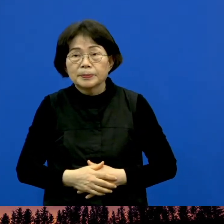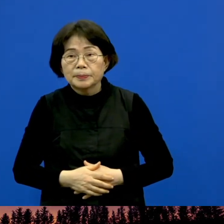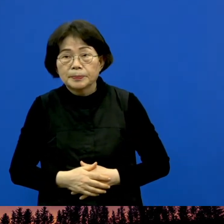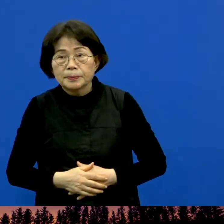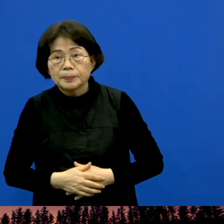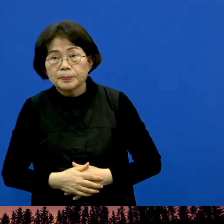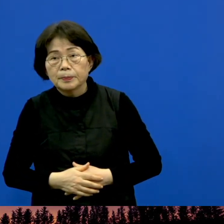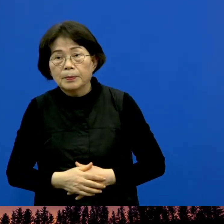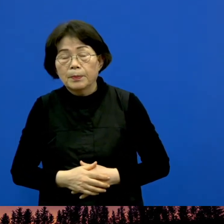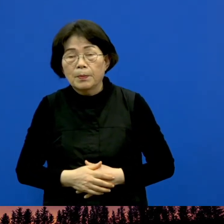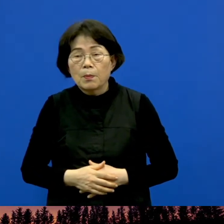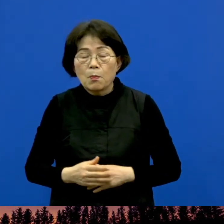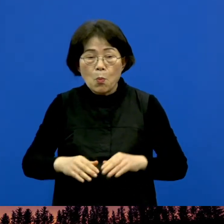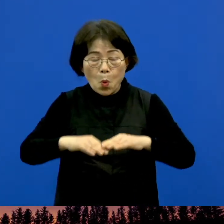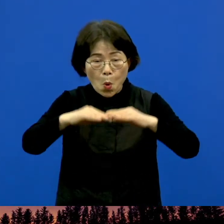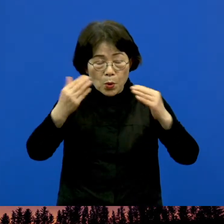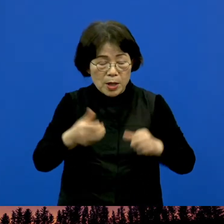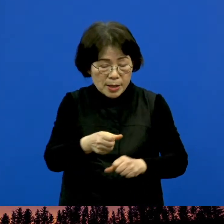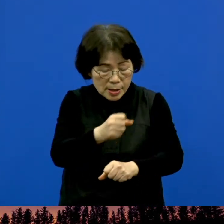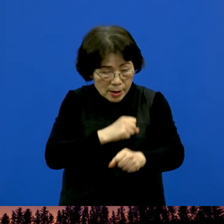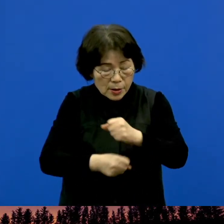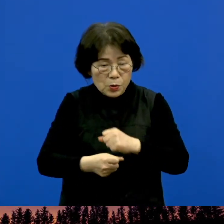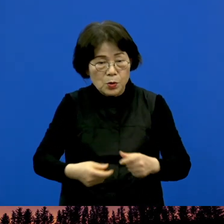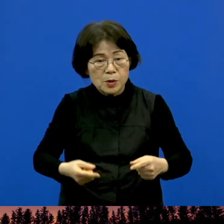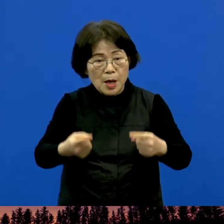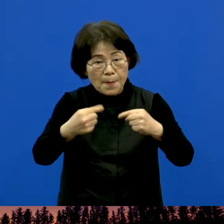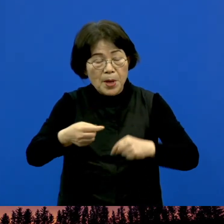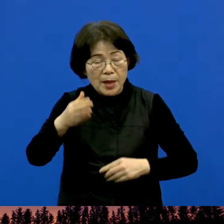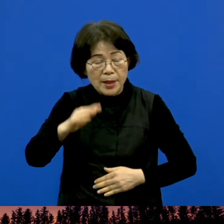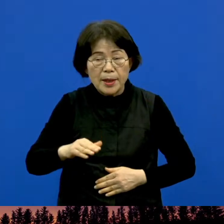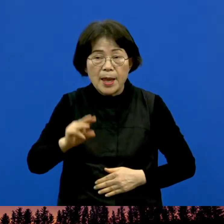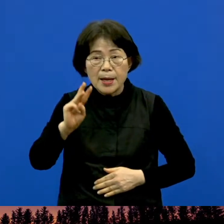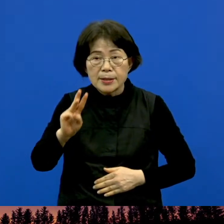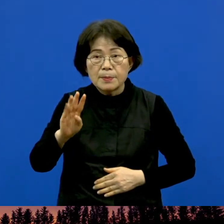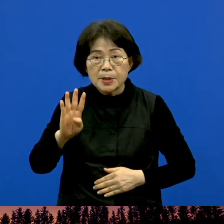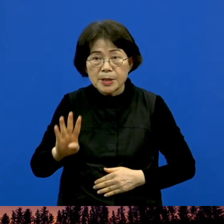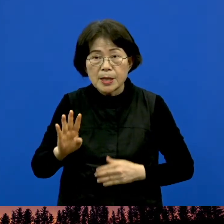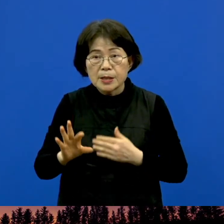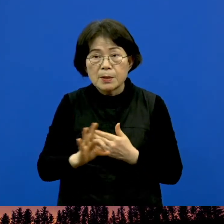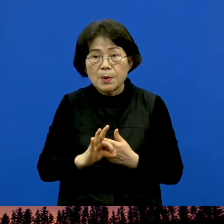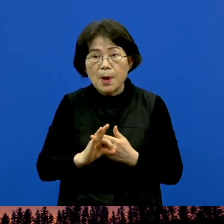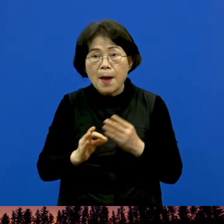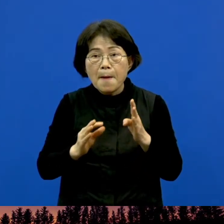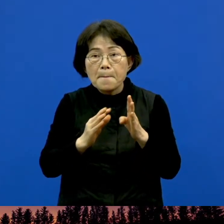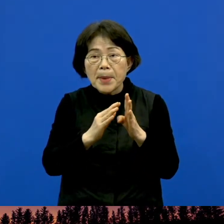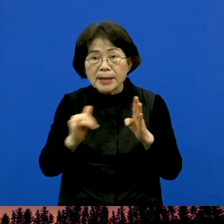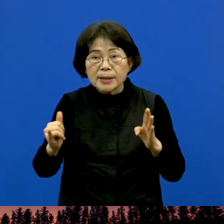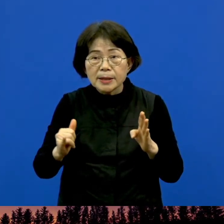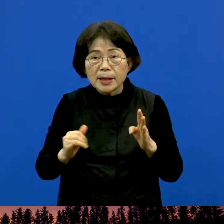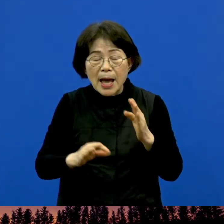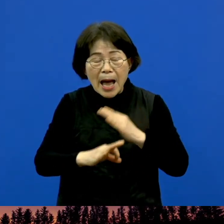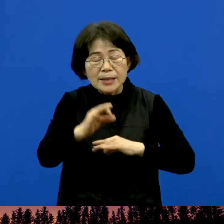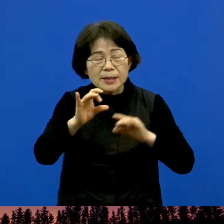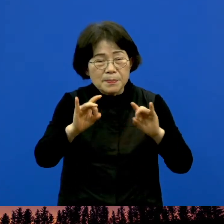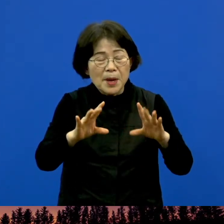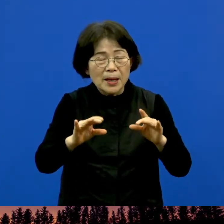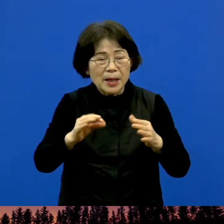자, 모두가 적극적으로 참여하게 되는데 3절 하반절은 그러나 백성이 아침마다 자원하는 예물을 연하여 계속